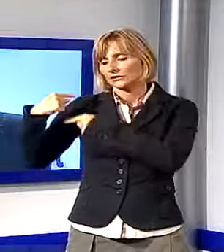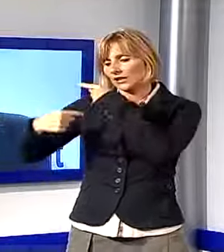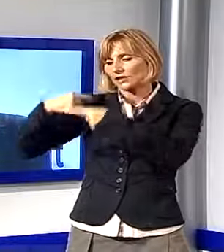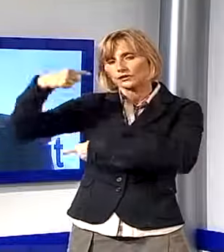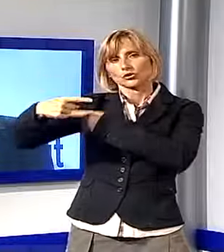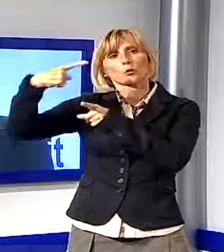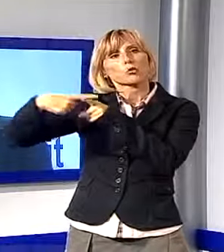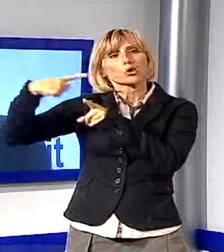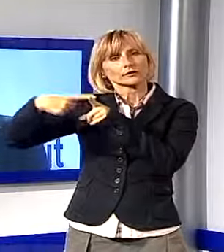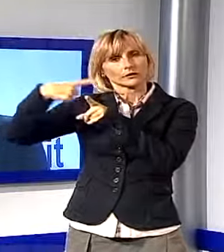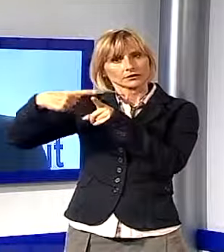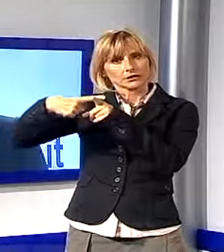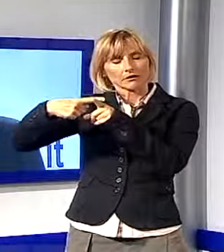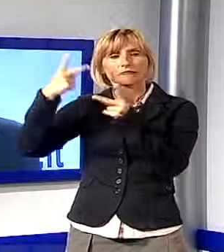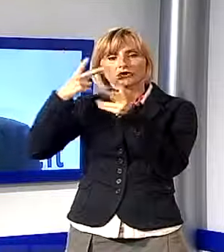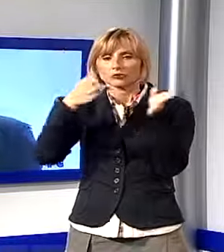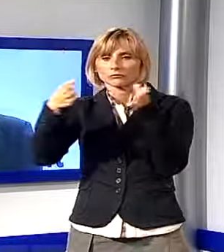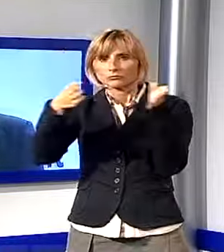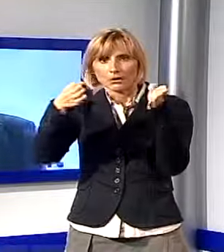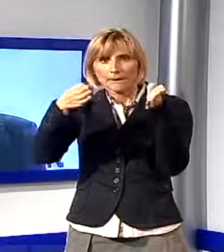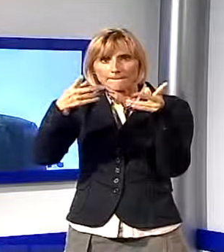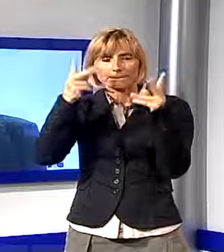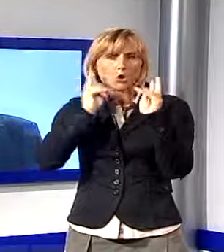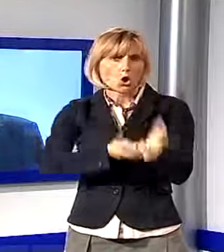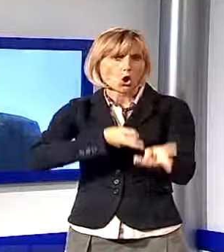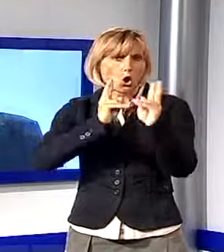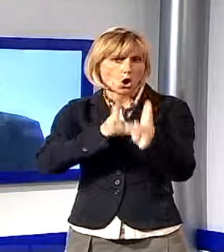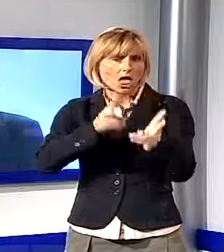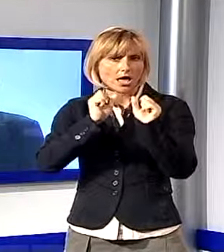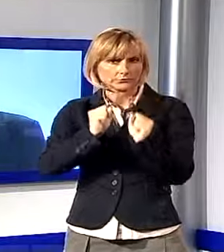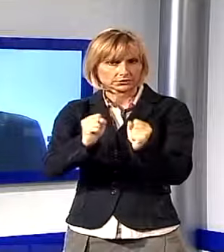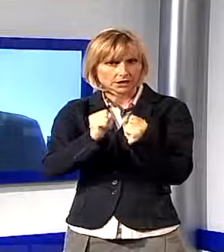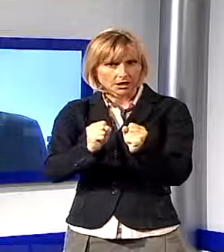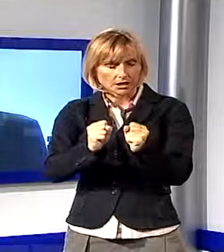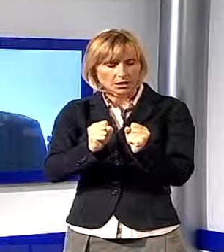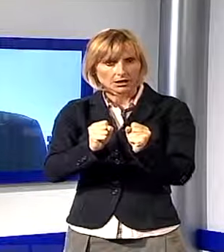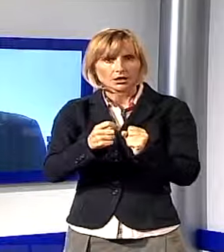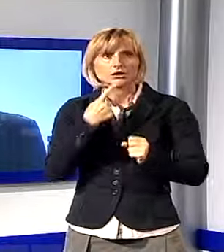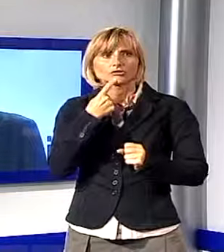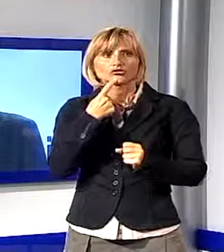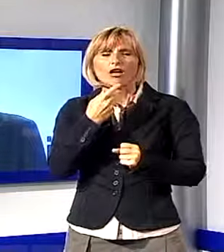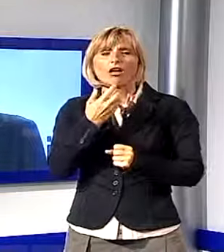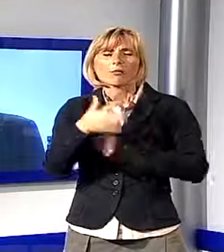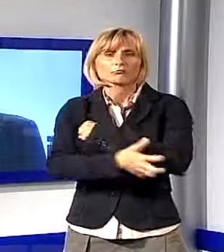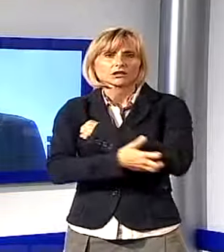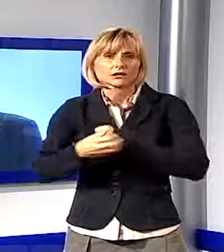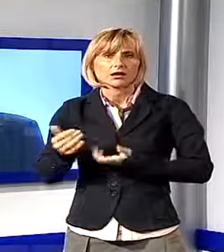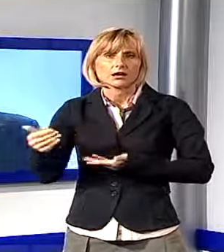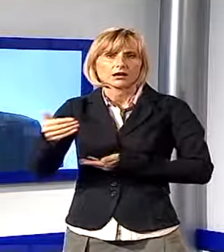sia pure nel mezzo di una dura polemica. I musei infatti incassano spiccioli e mancano i